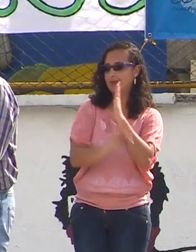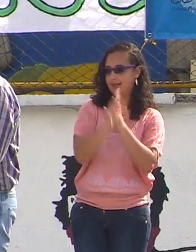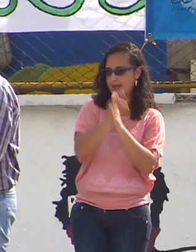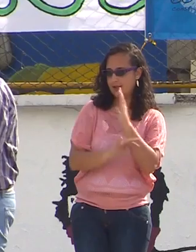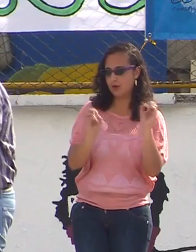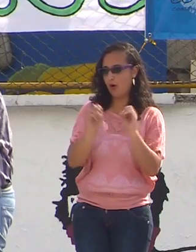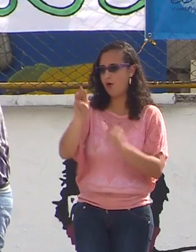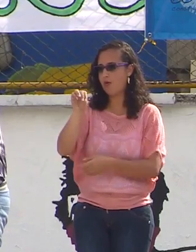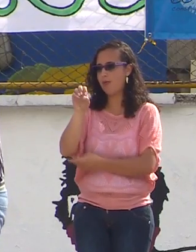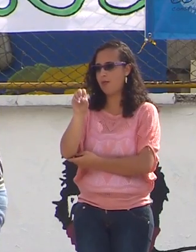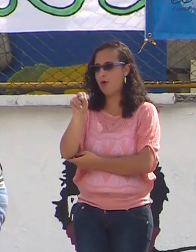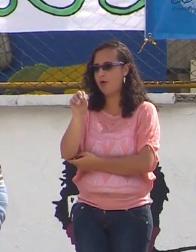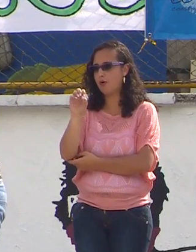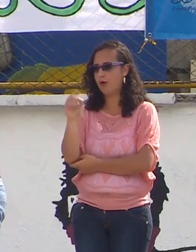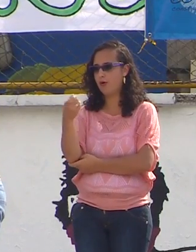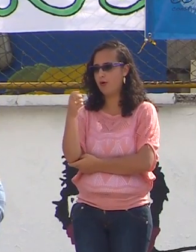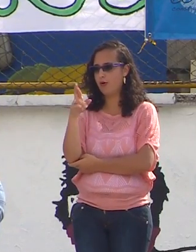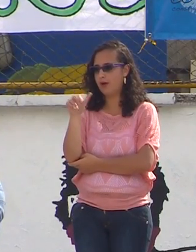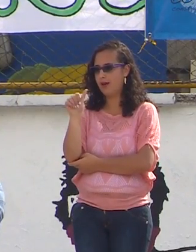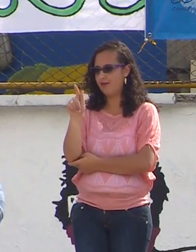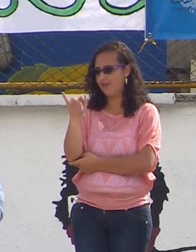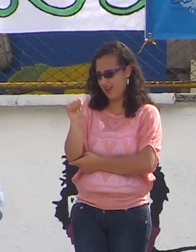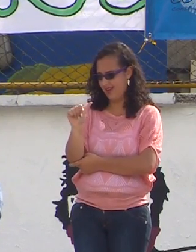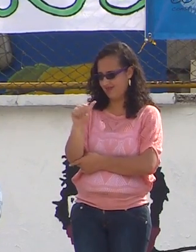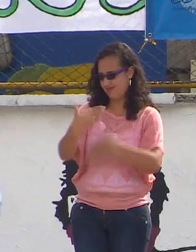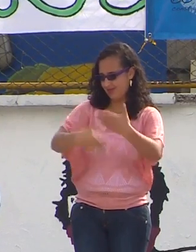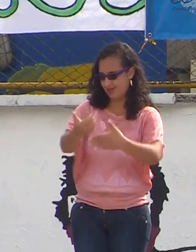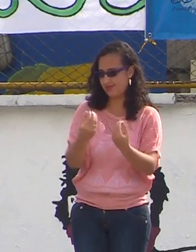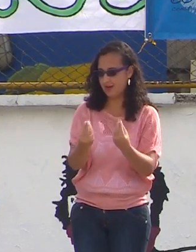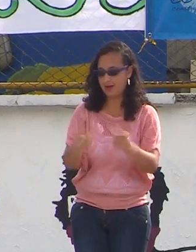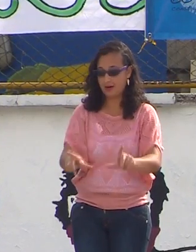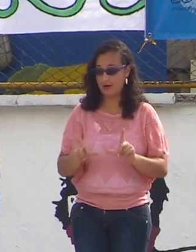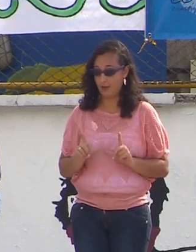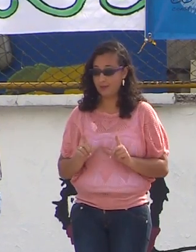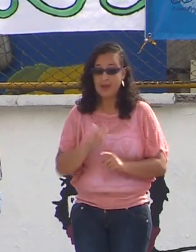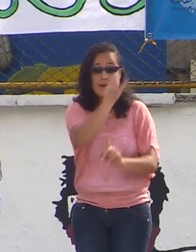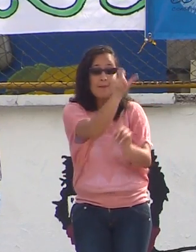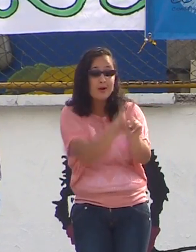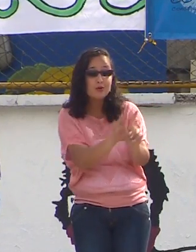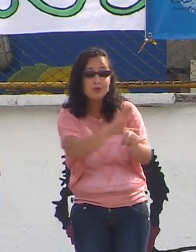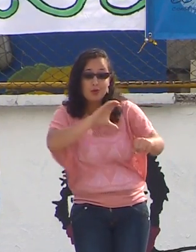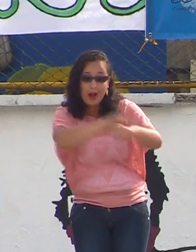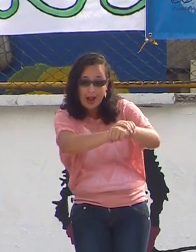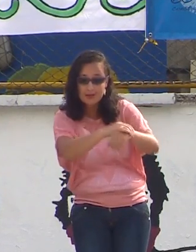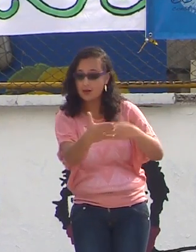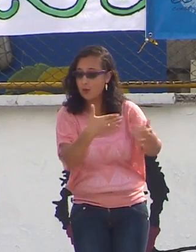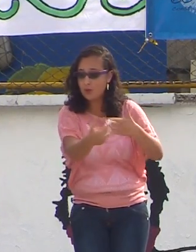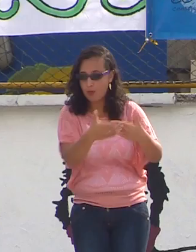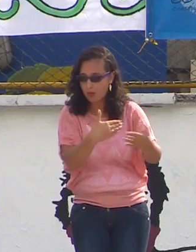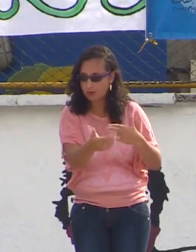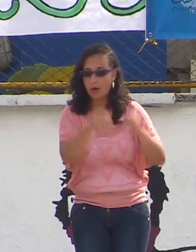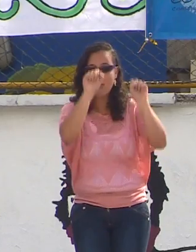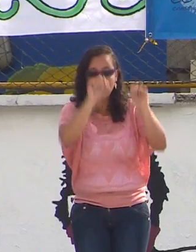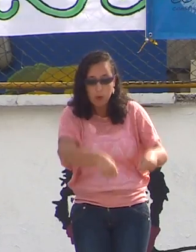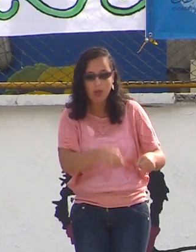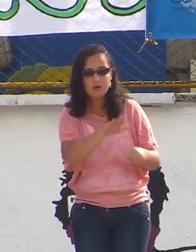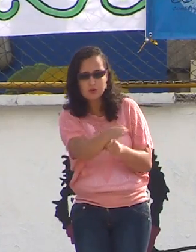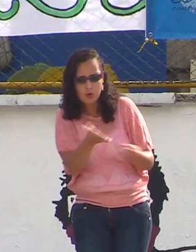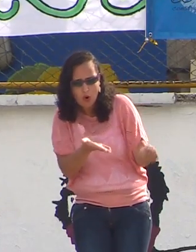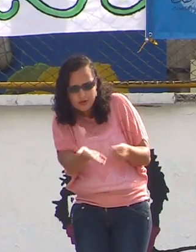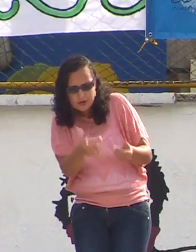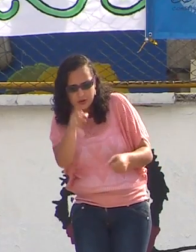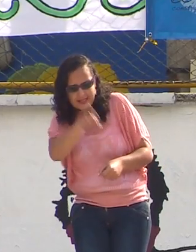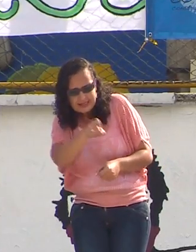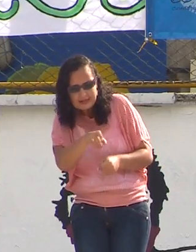el grado del estudiante privado de la libertad, atendiendo las especiales condiciones